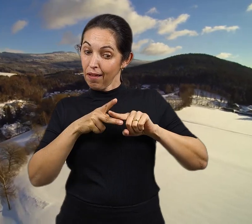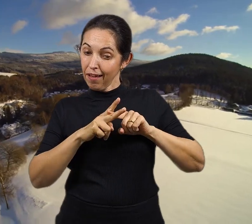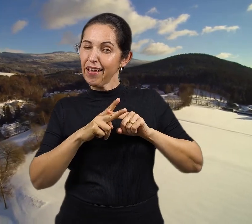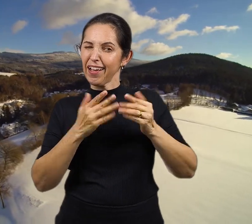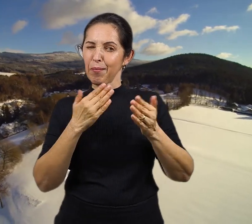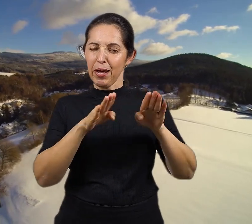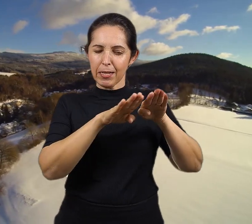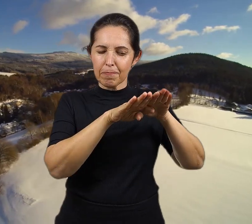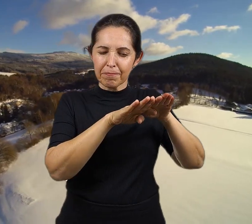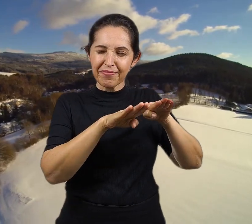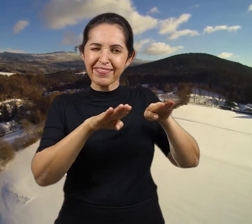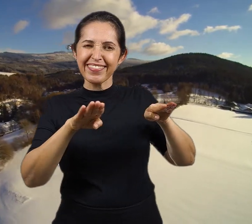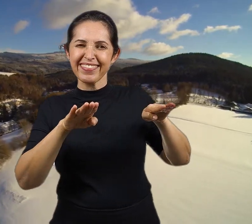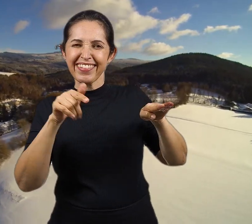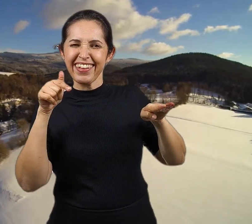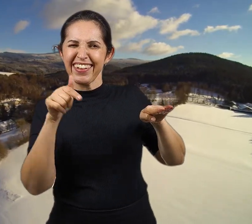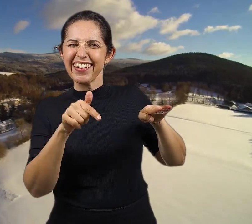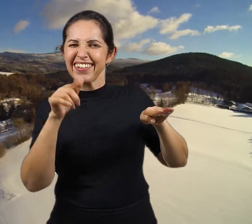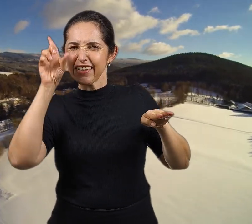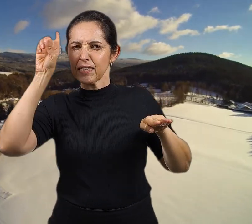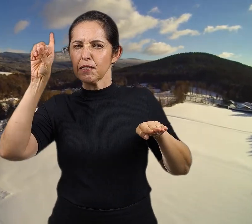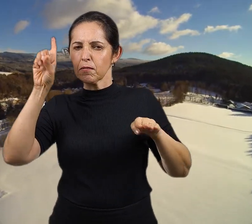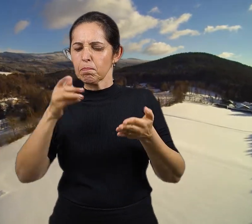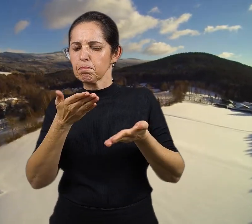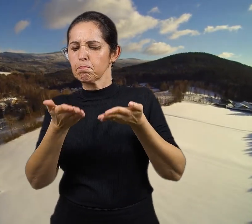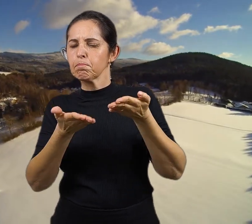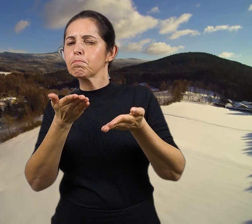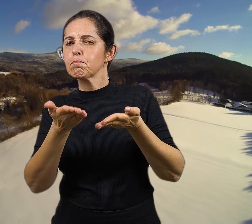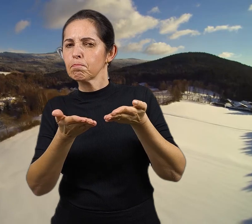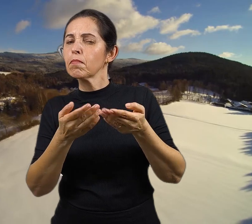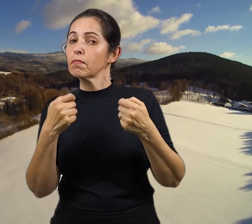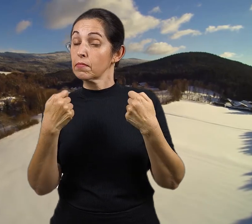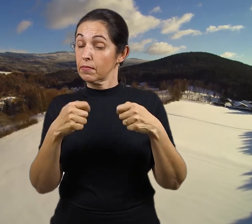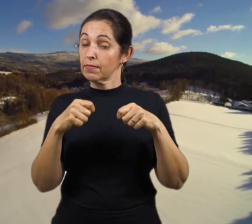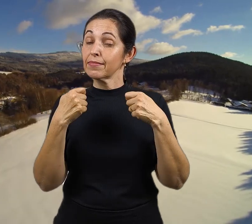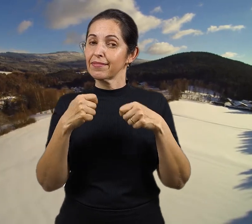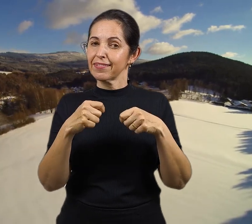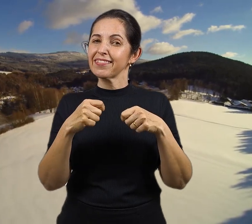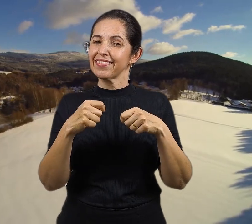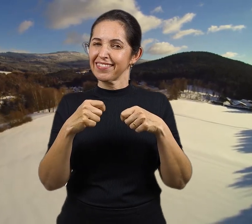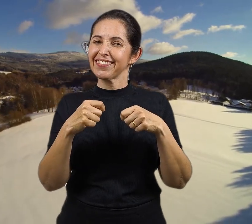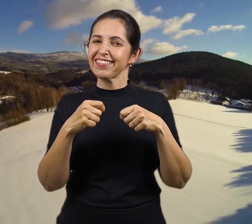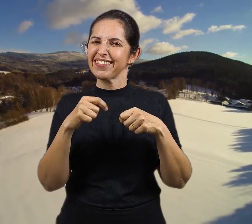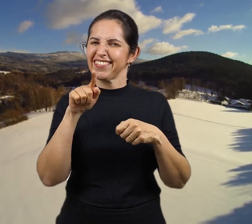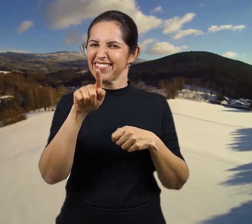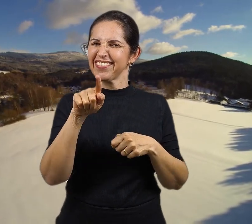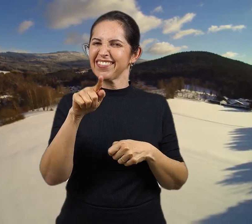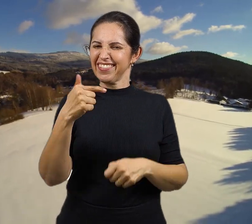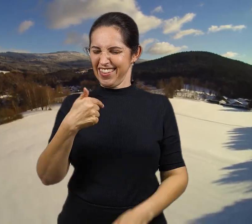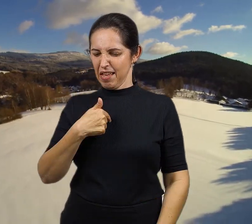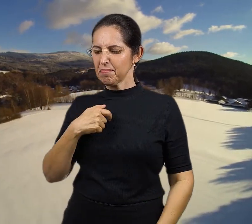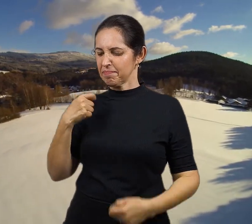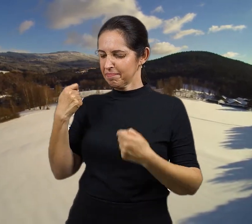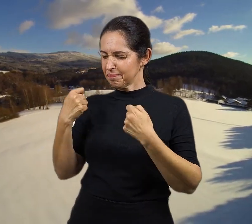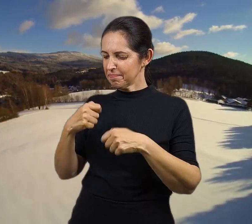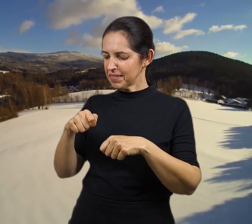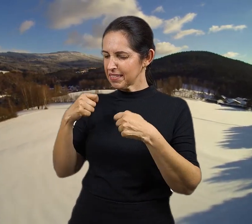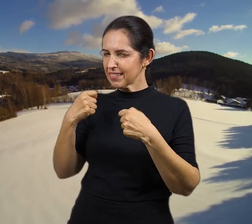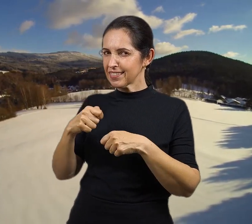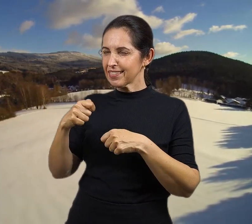tratar com você. Precisa disso. Você precisa, eu preciso. Nós precisamos, porque nós estamos sendo preparados para a